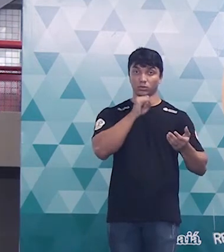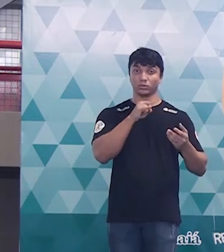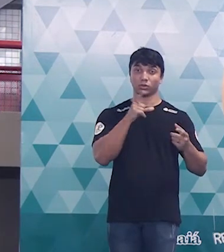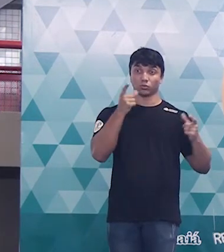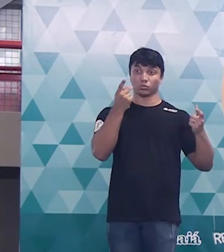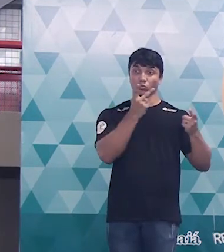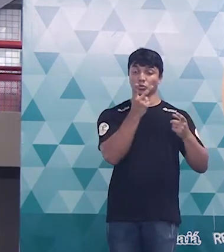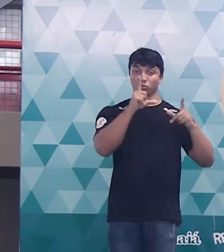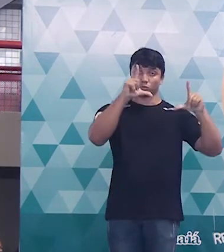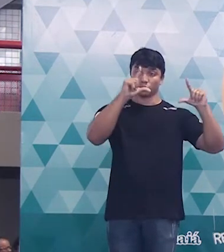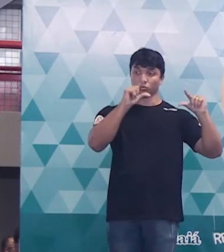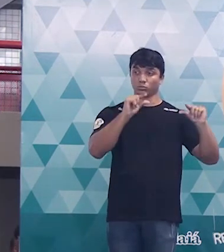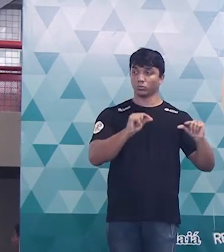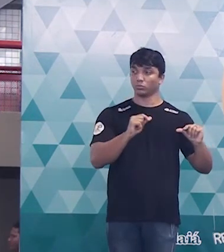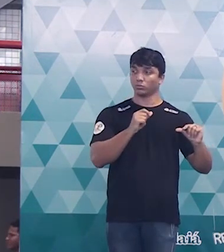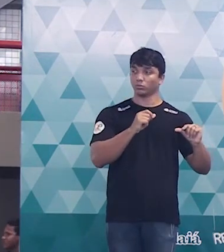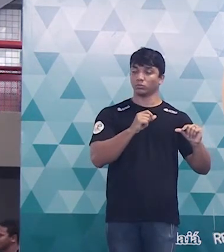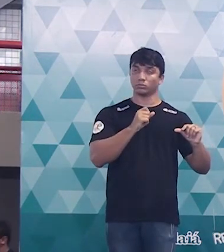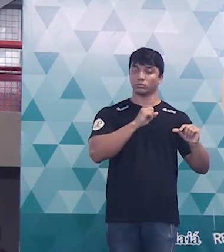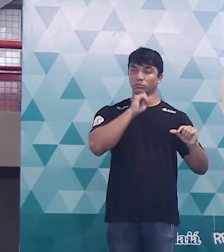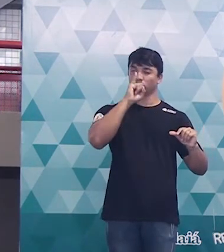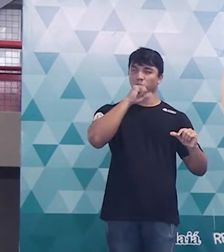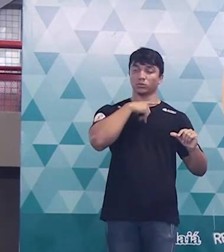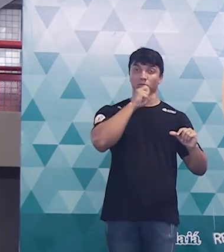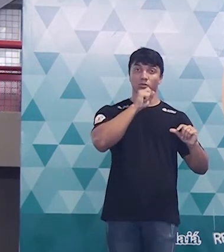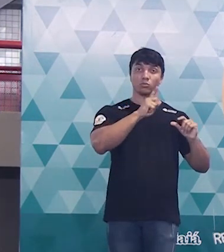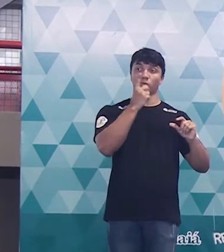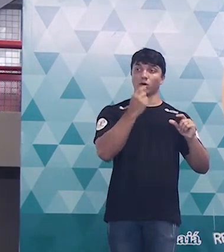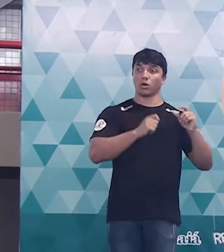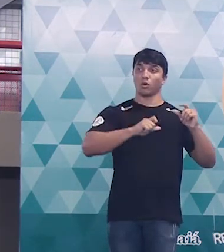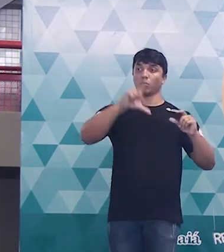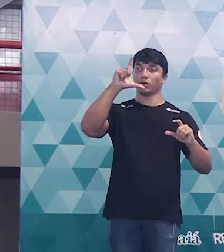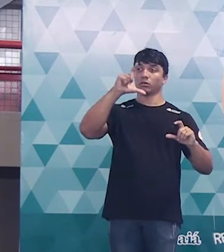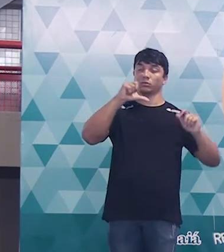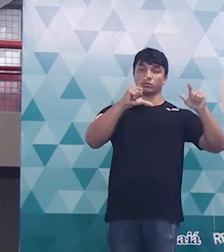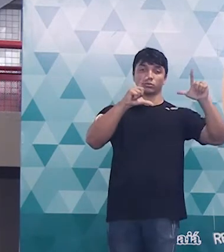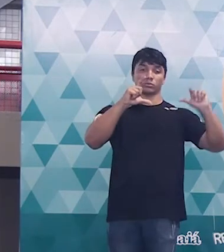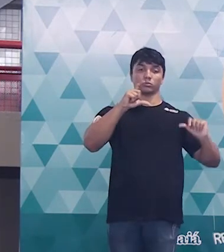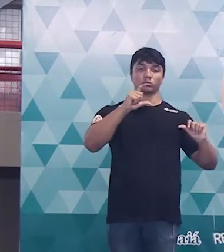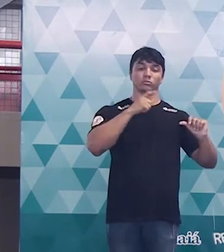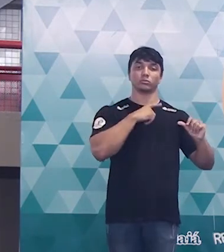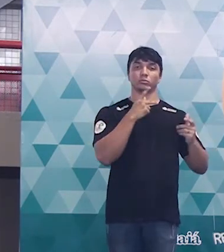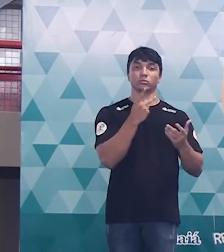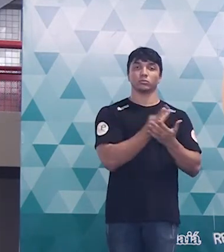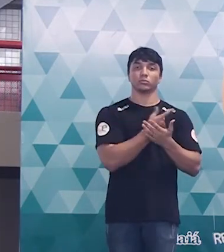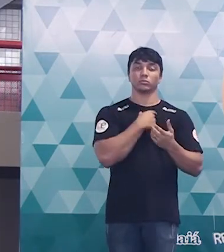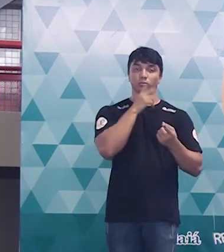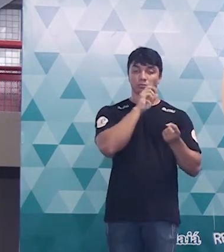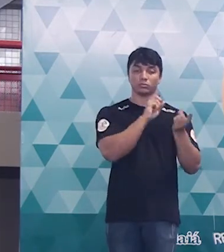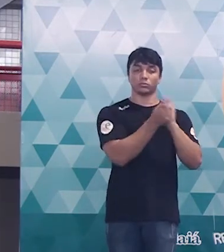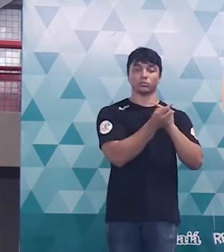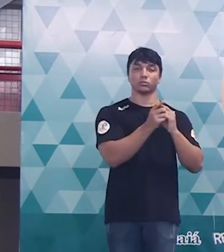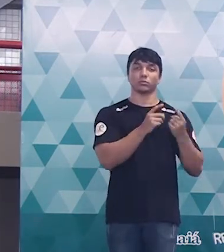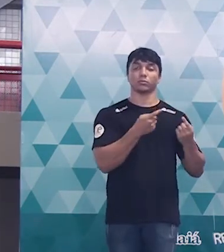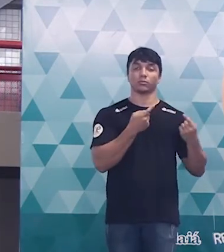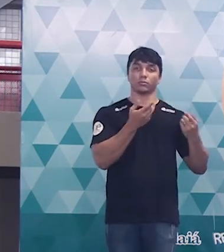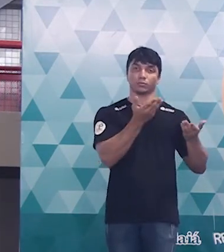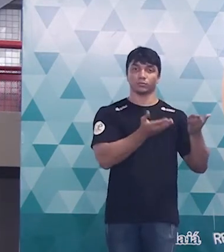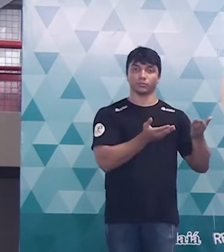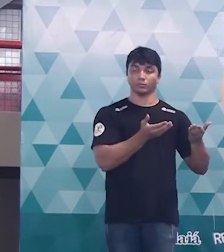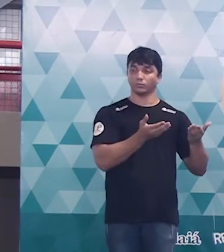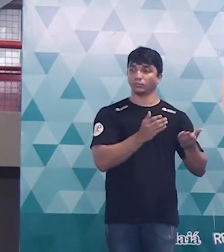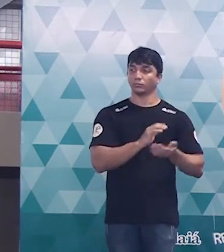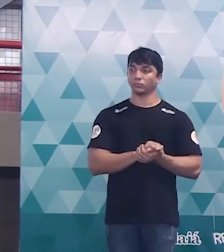duas diminuem, aliás, se uma aumenta e a outra diminui, inversamente